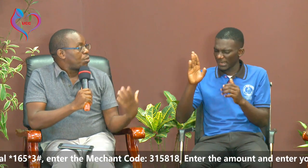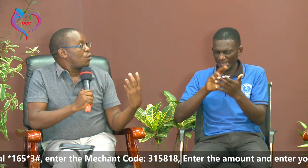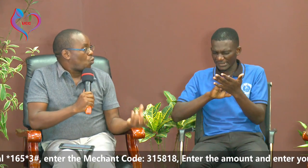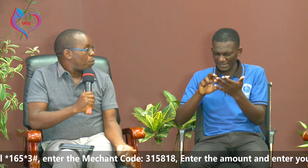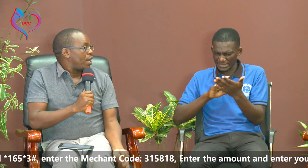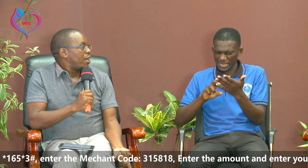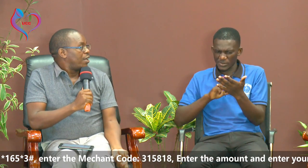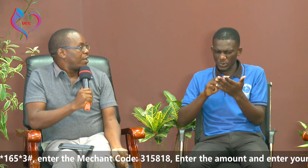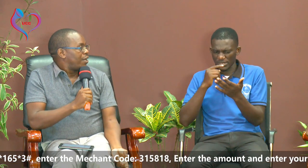Asobula nukuba.